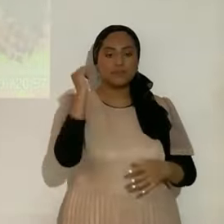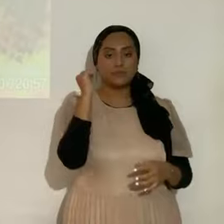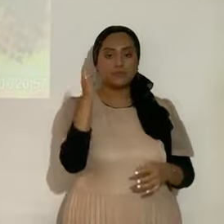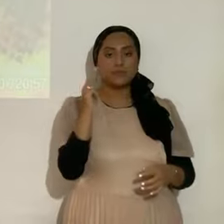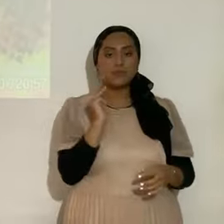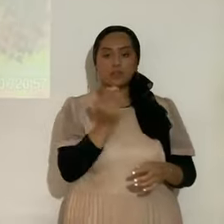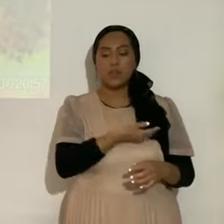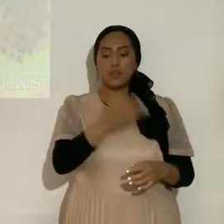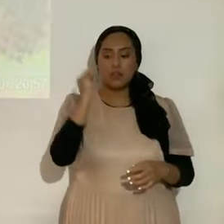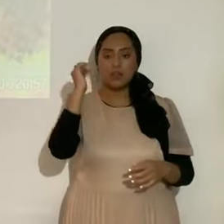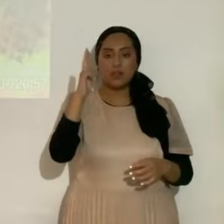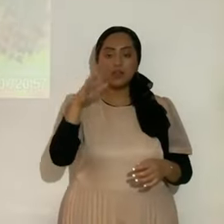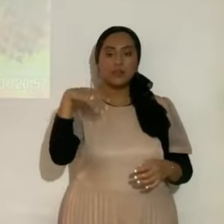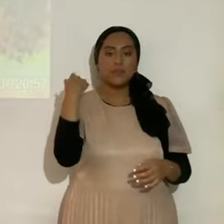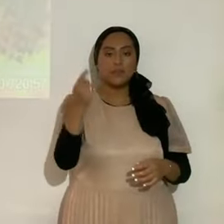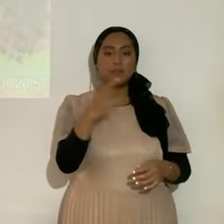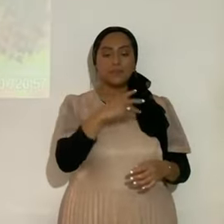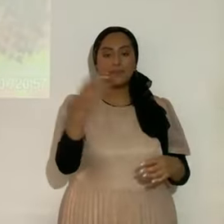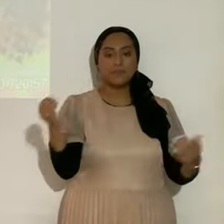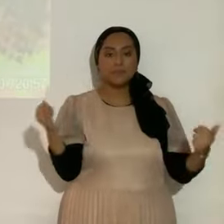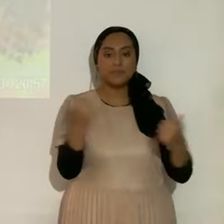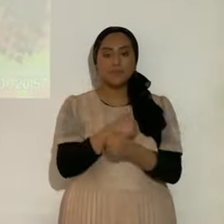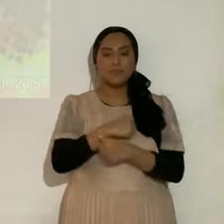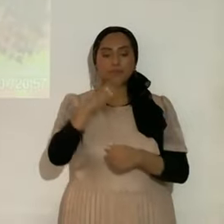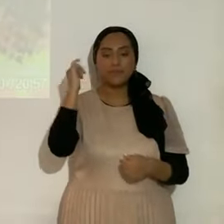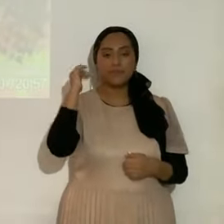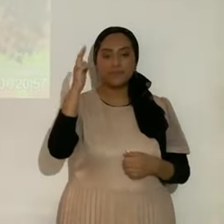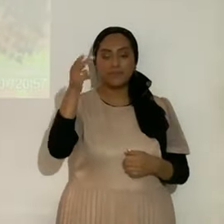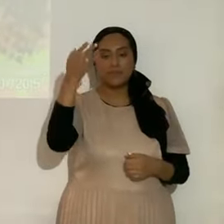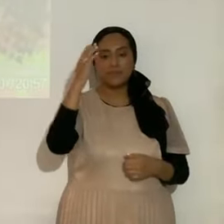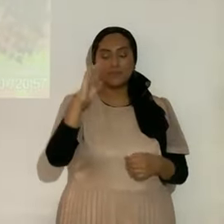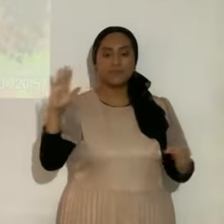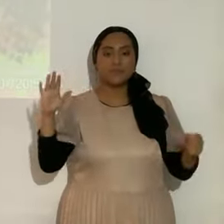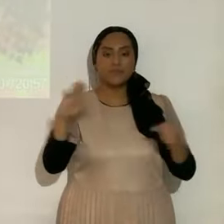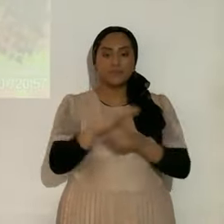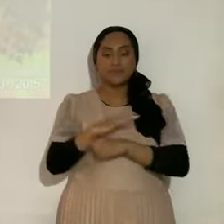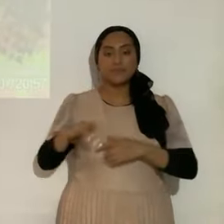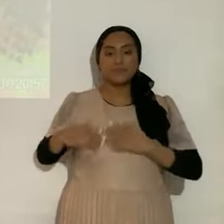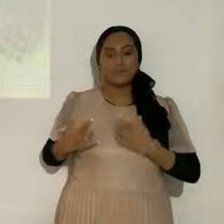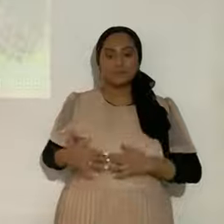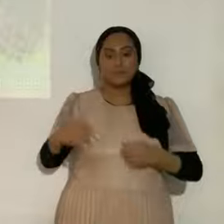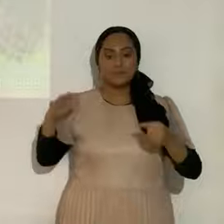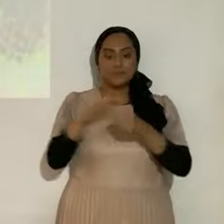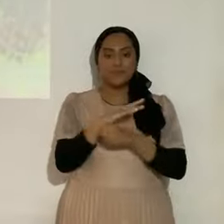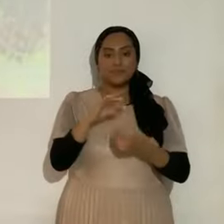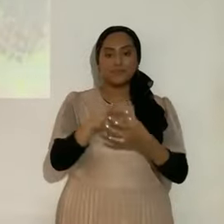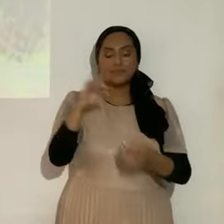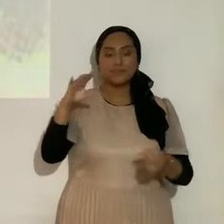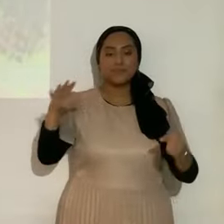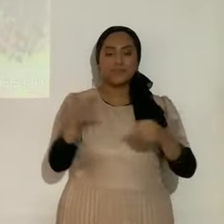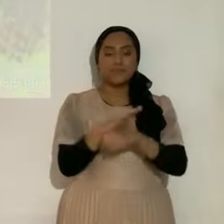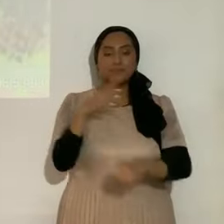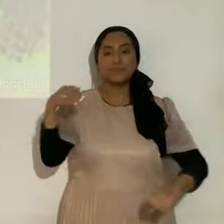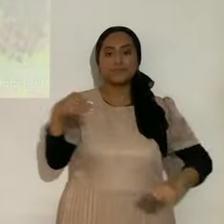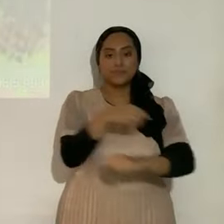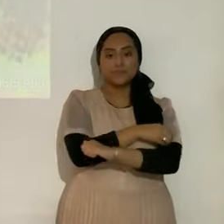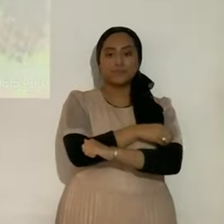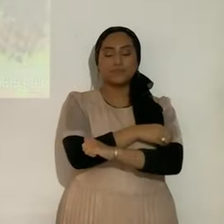Eloheinu, Yahweh Echad. Ve'ahabta Yahweh Eloheiha, ve'chol levavecha, u'chol nafshecha, u'chol midecha. Oye